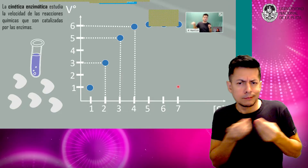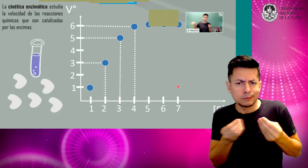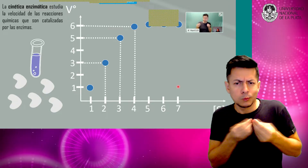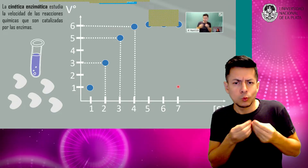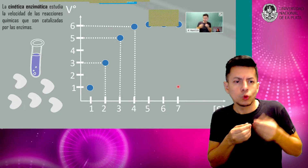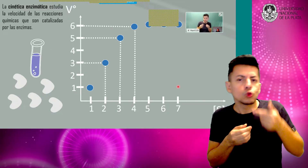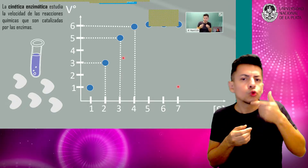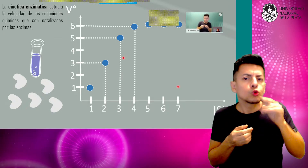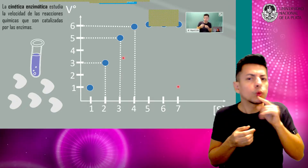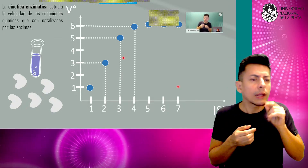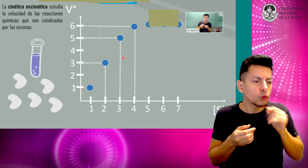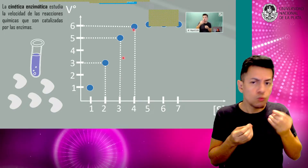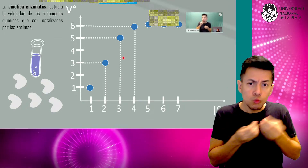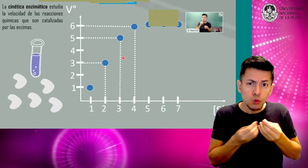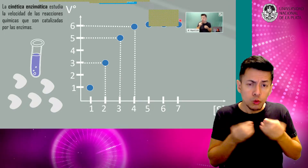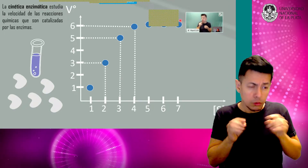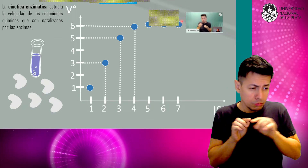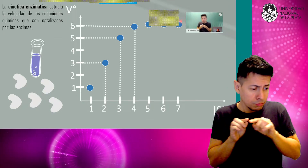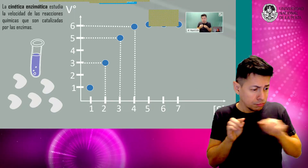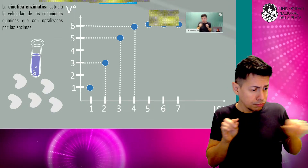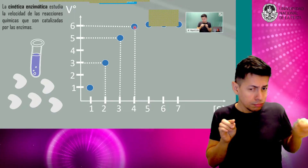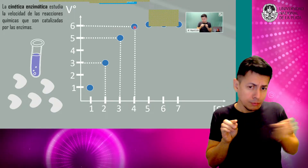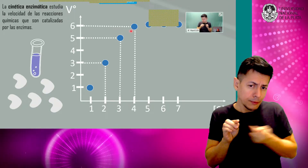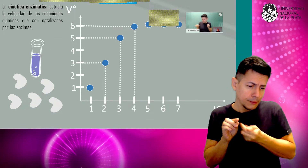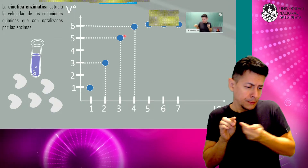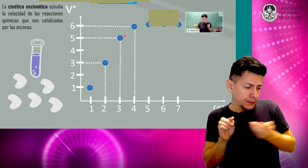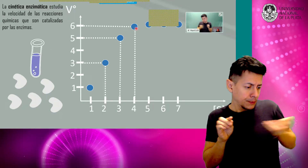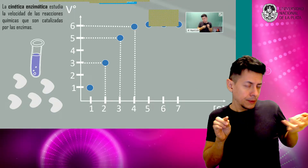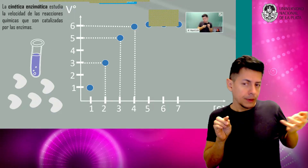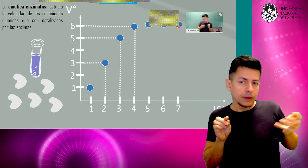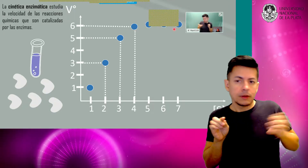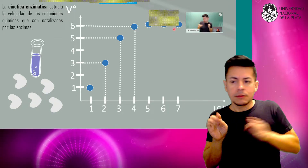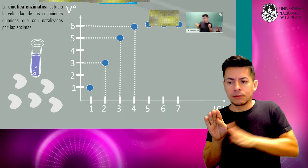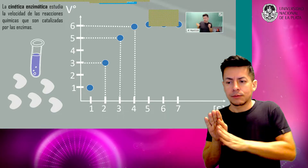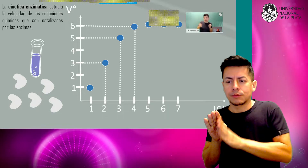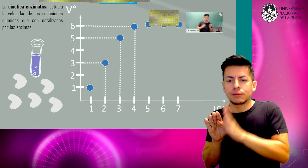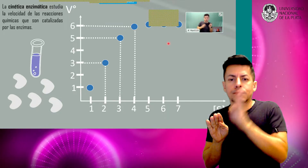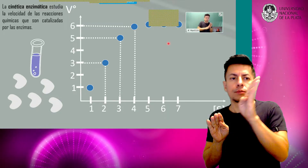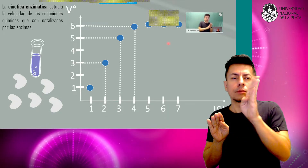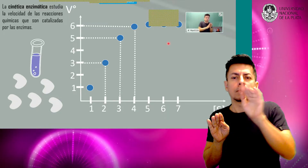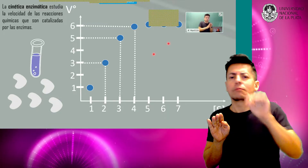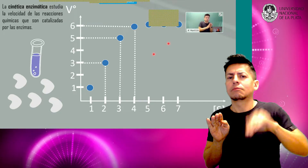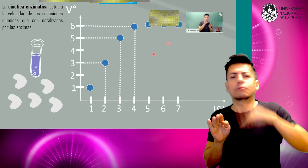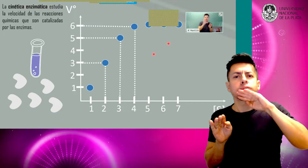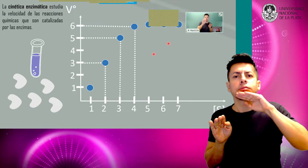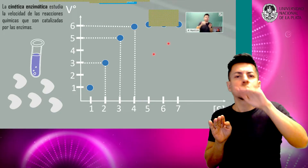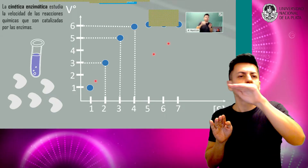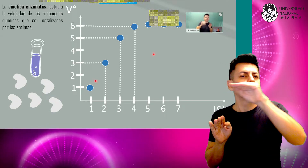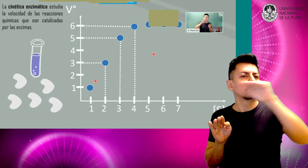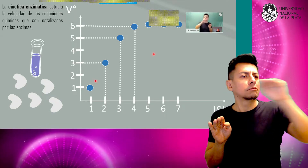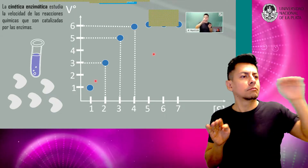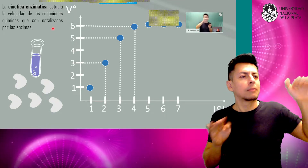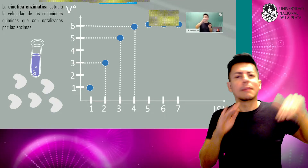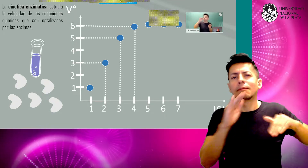sustrato, la curva se satura y la velocidad de la reacción es la velocidad máxima.